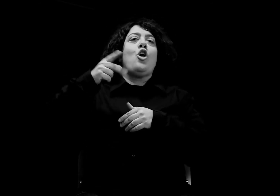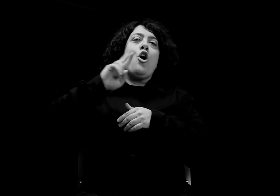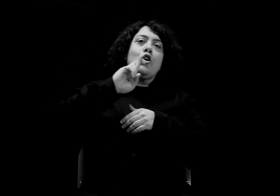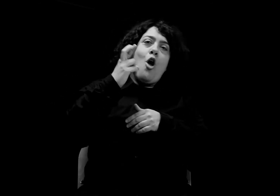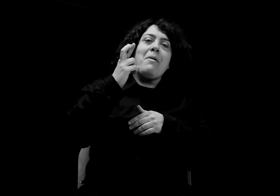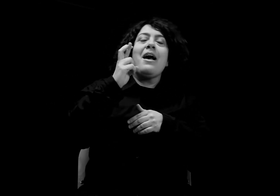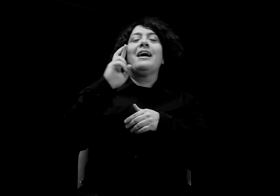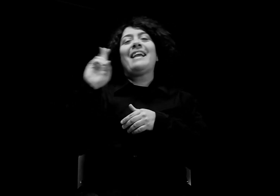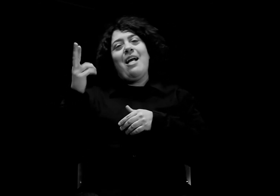fondatori